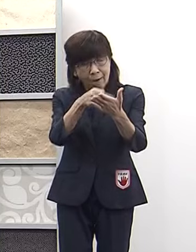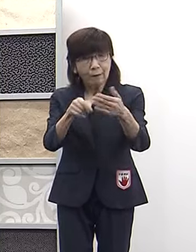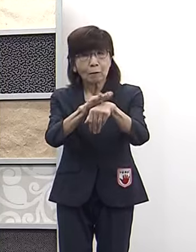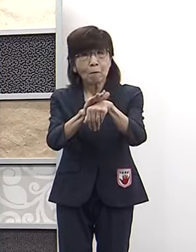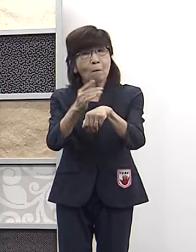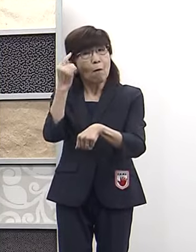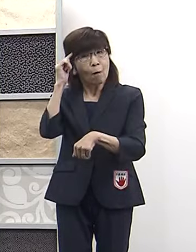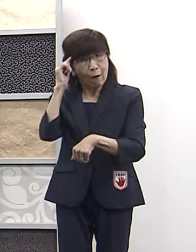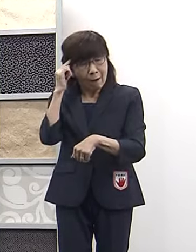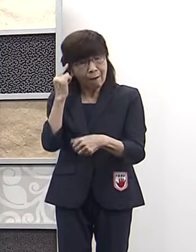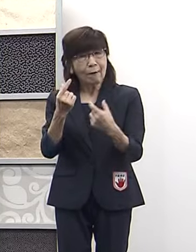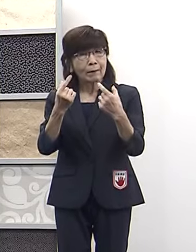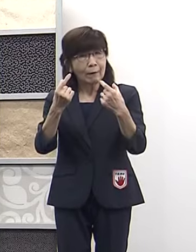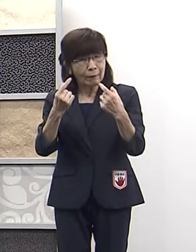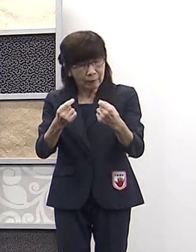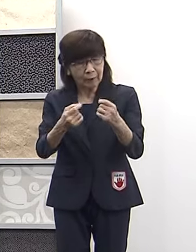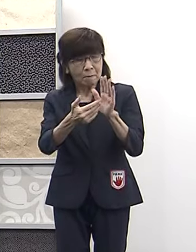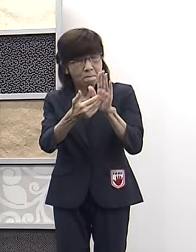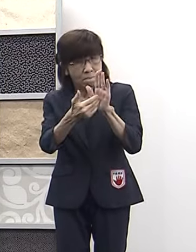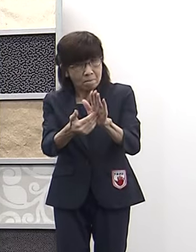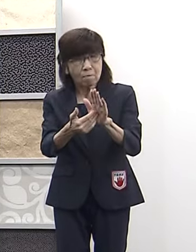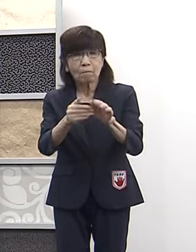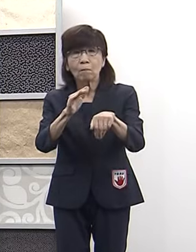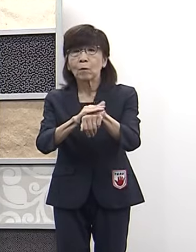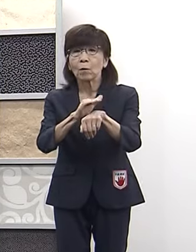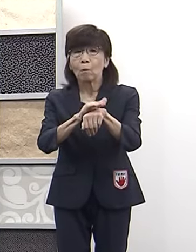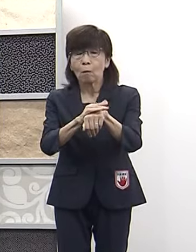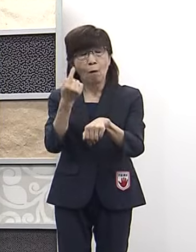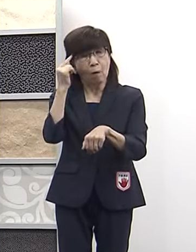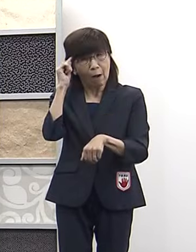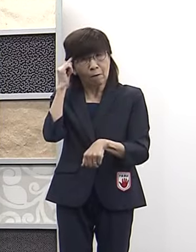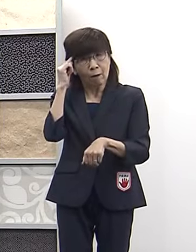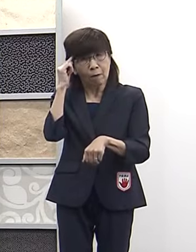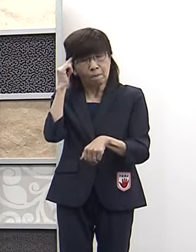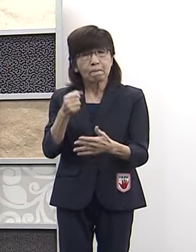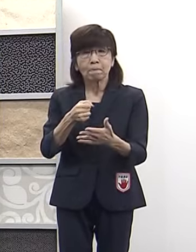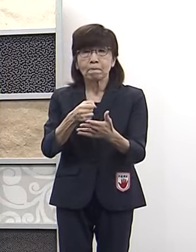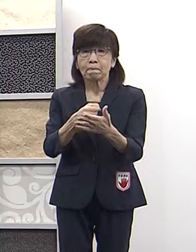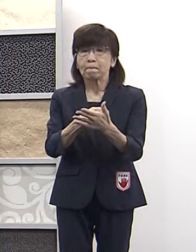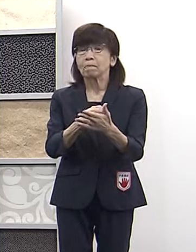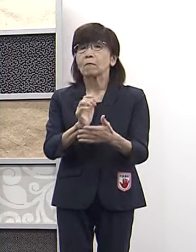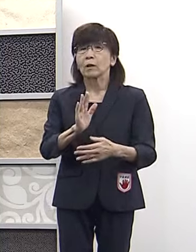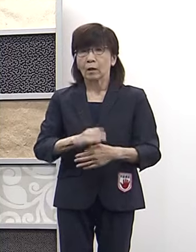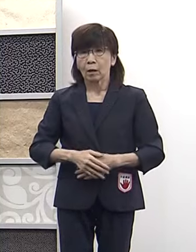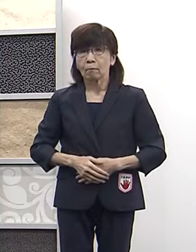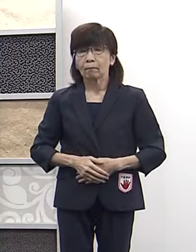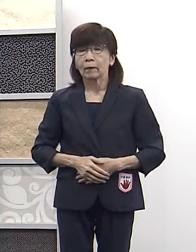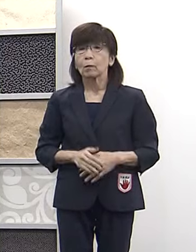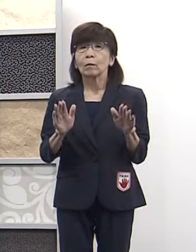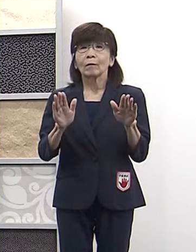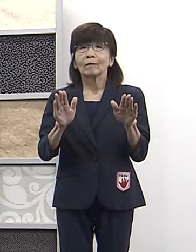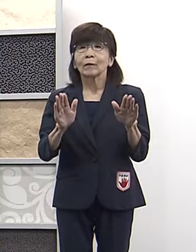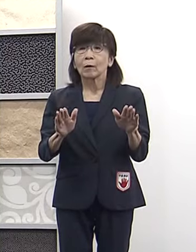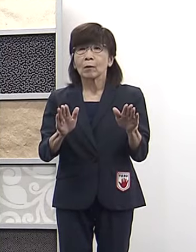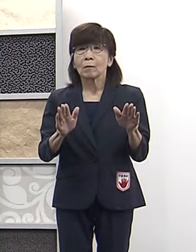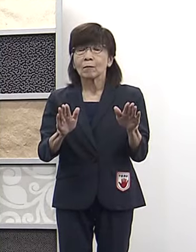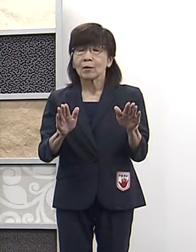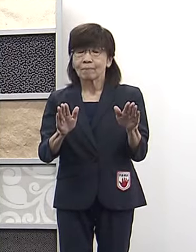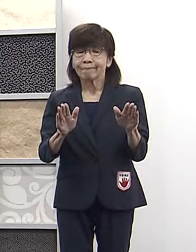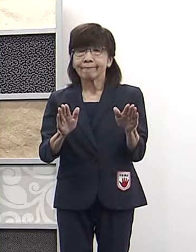らなる取り組みをしていかなければならないと、そう決意をしているところです。本日もですね、この